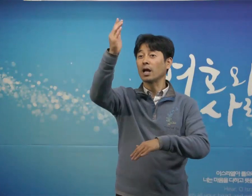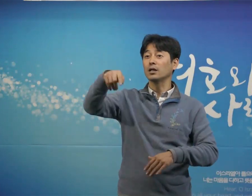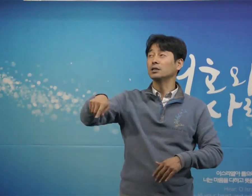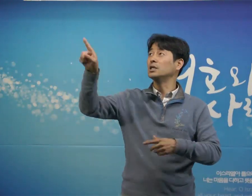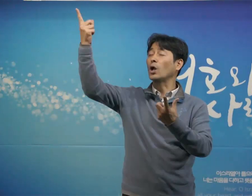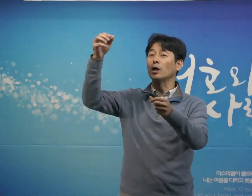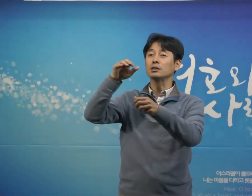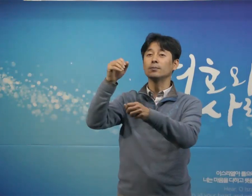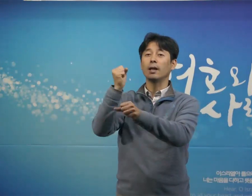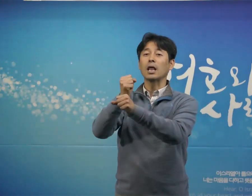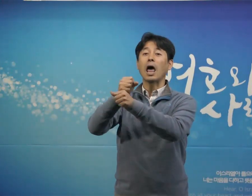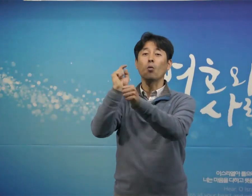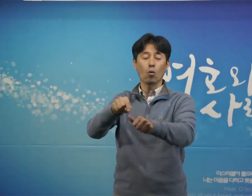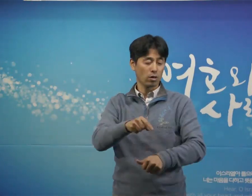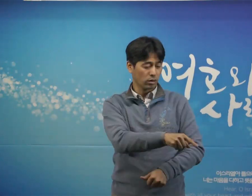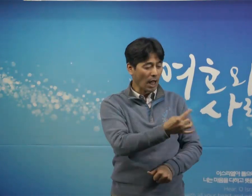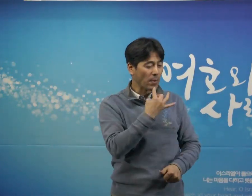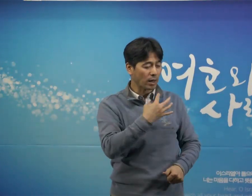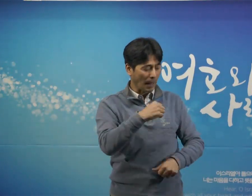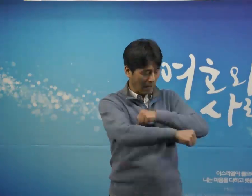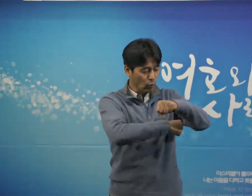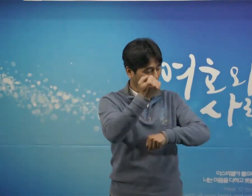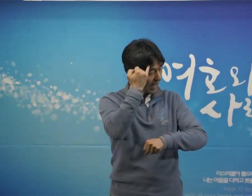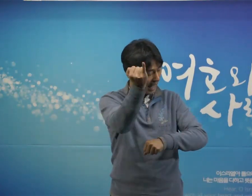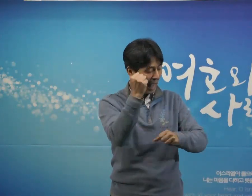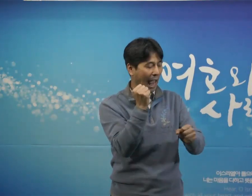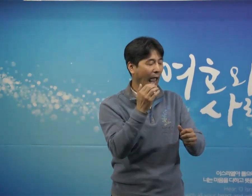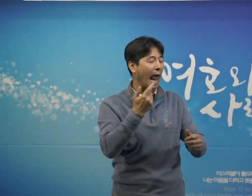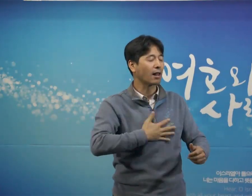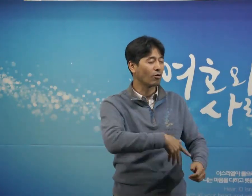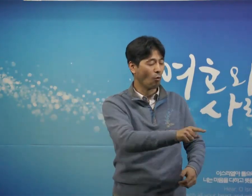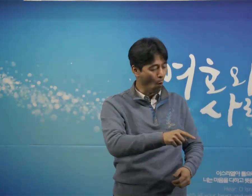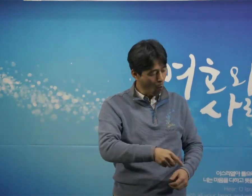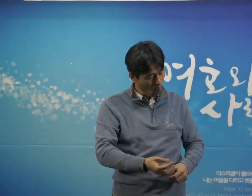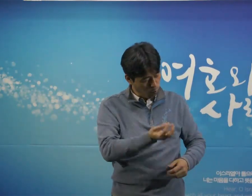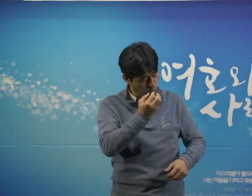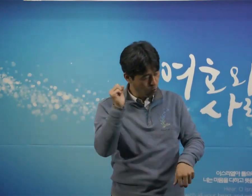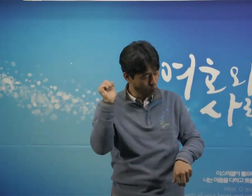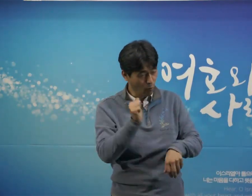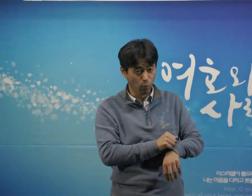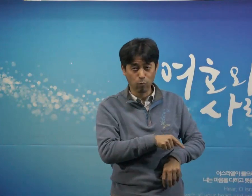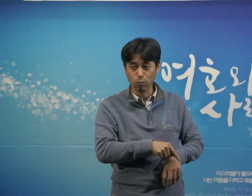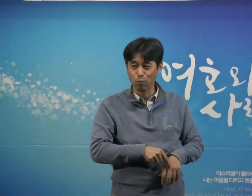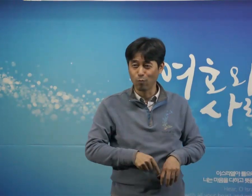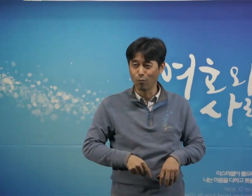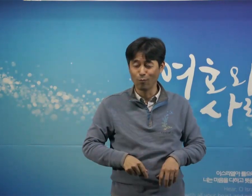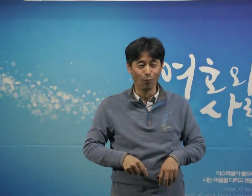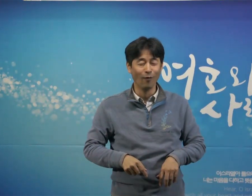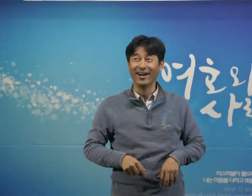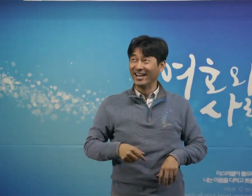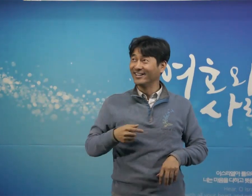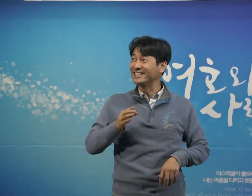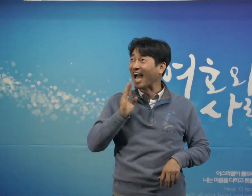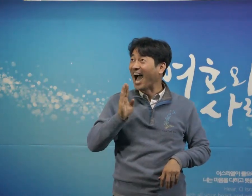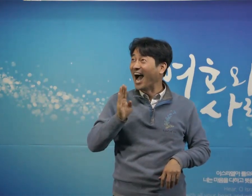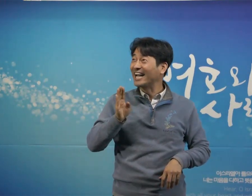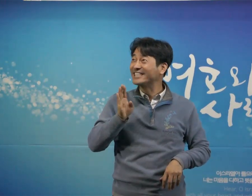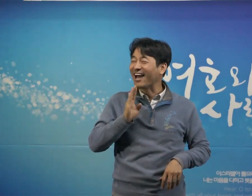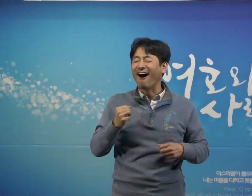얘들아, 이제 선후배들은 다 이렇게 만들고 이용고만 알아서 만들면 되겠다. 잘 만드네. 라고 칭찬을